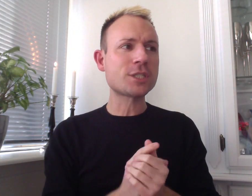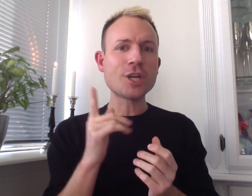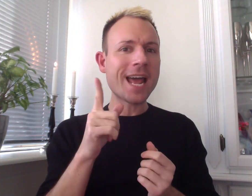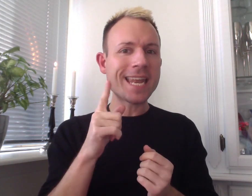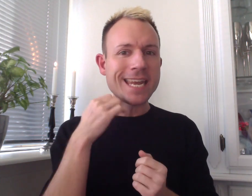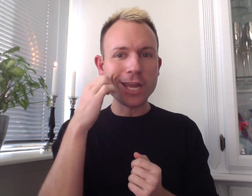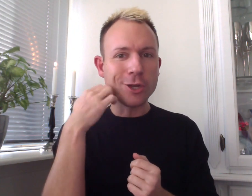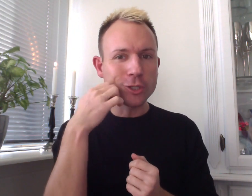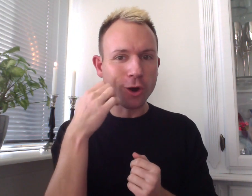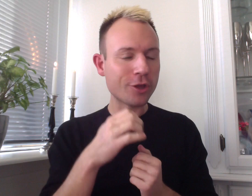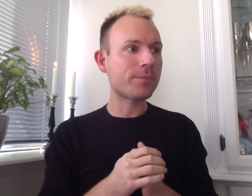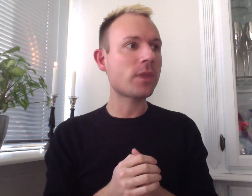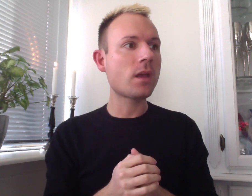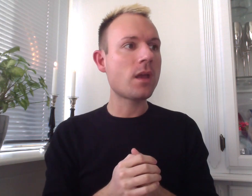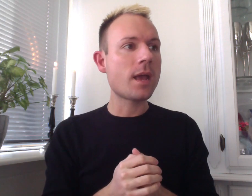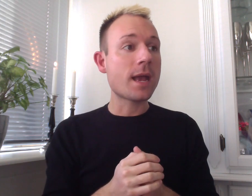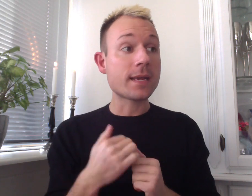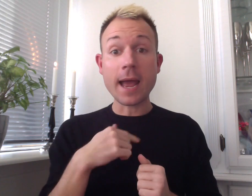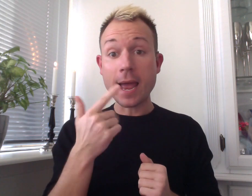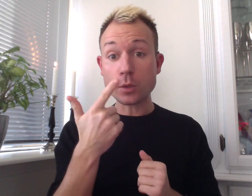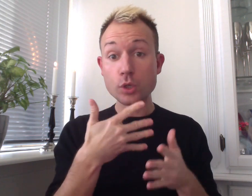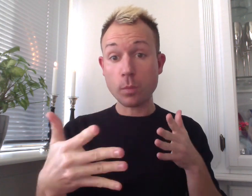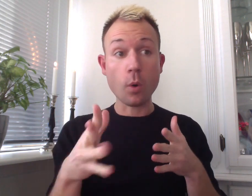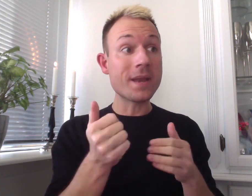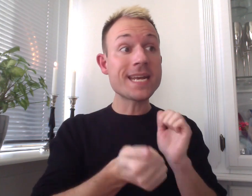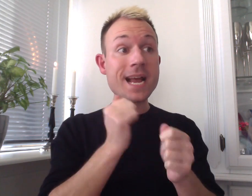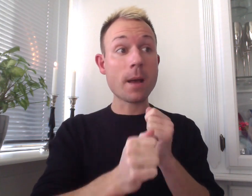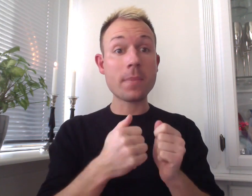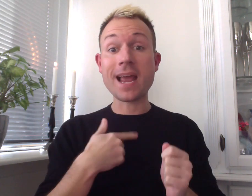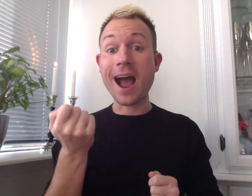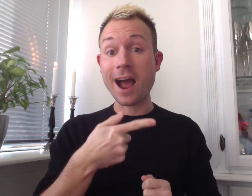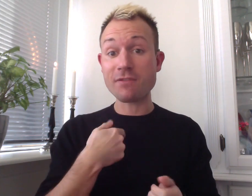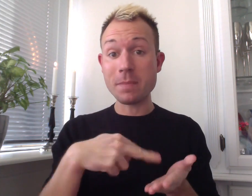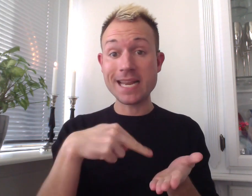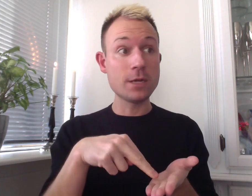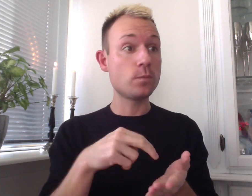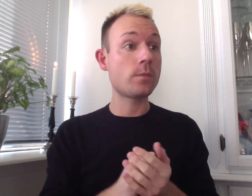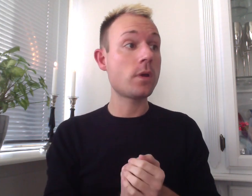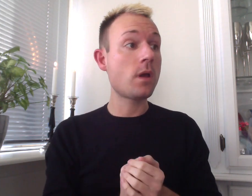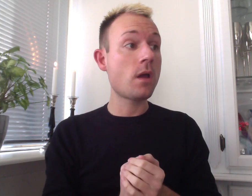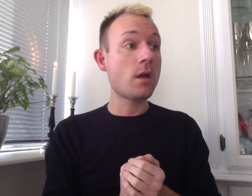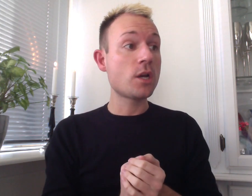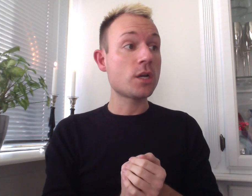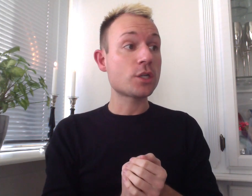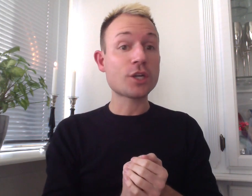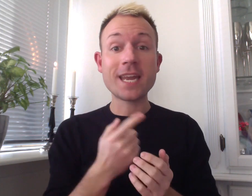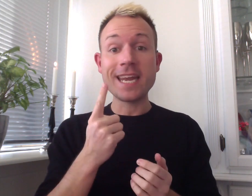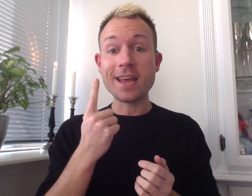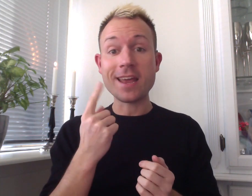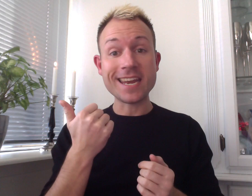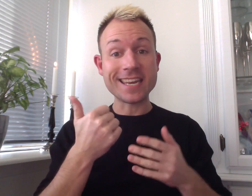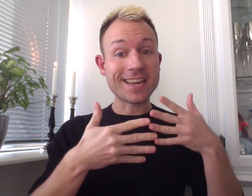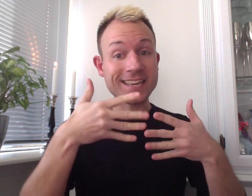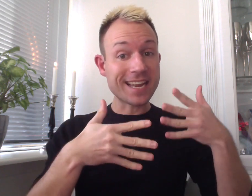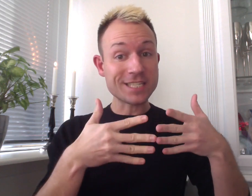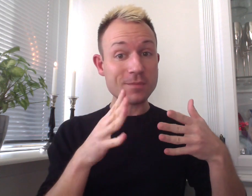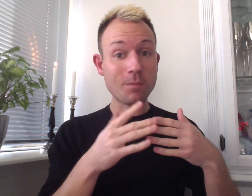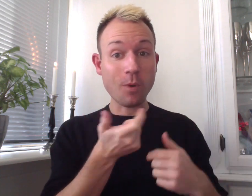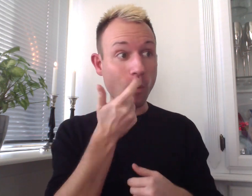så er det ikke en lyserød. Jeg er tosprog, men de kampe, jeg har haft i mit liv, så er det ikke en dansk